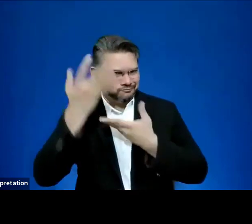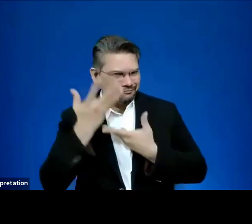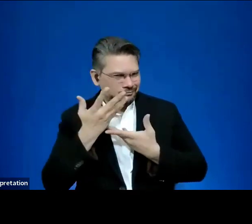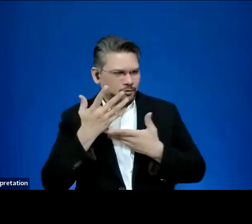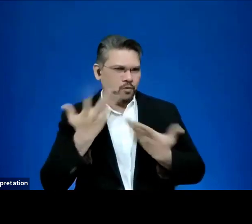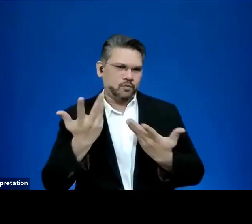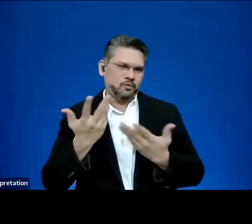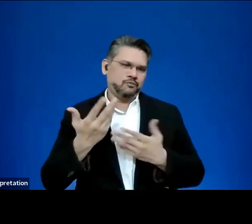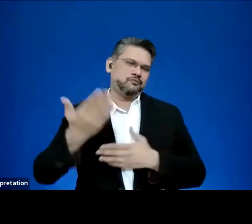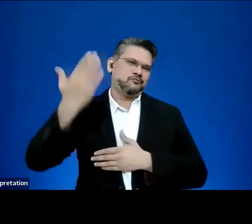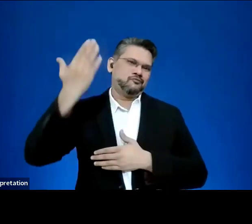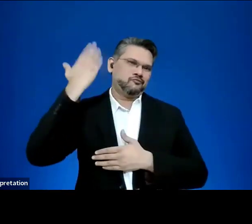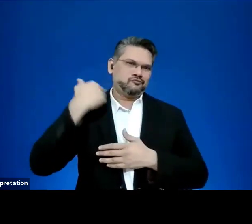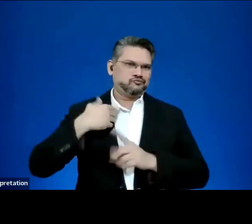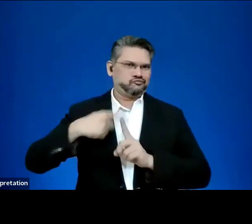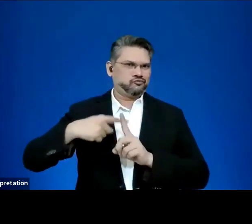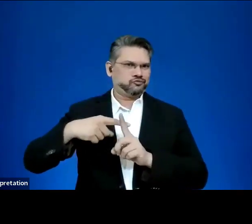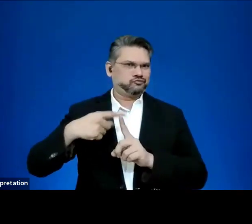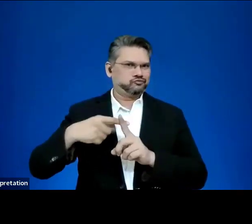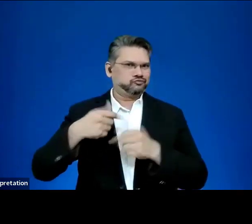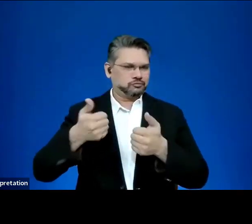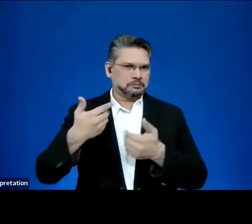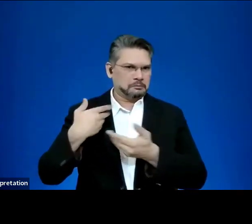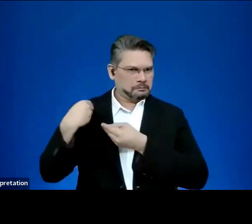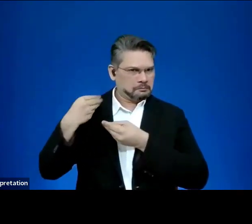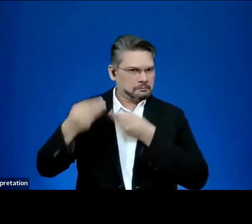她就像是一个天使一样。